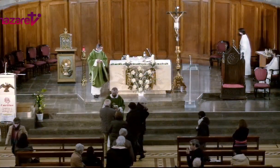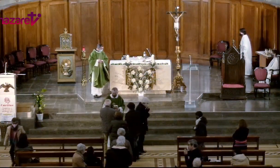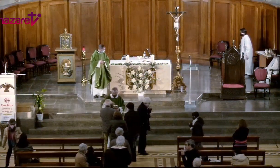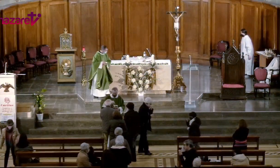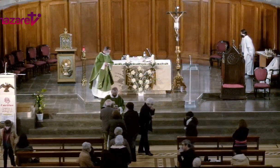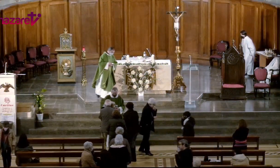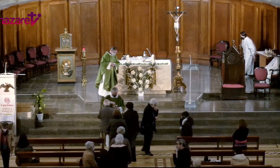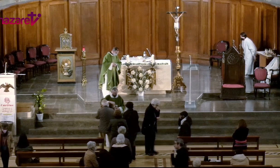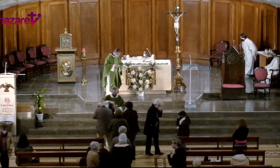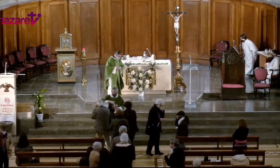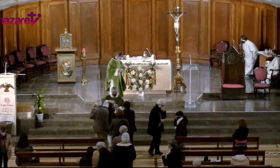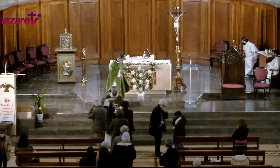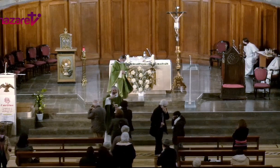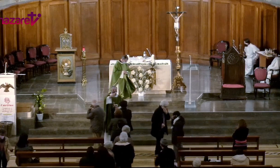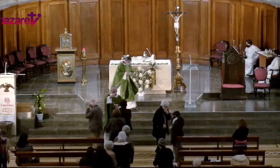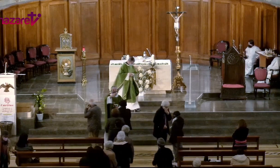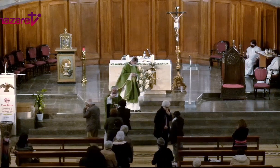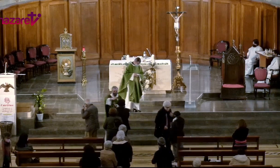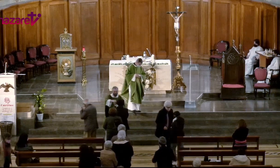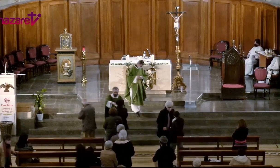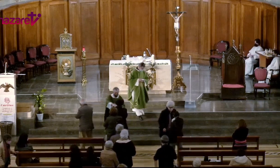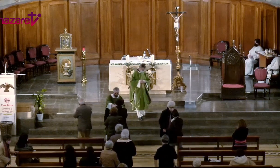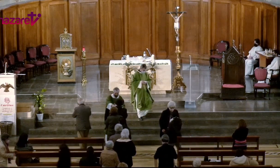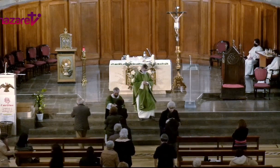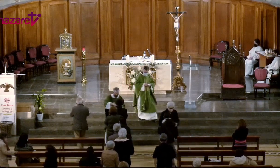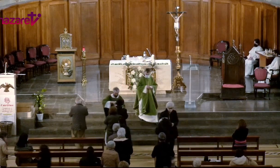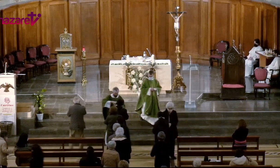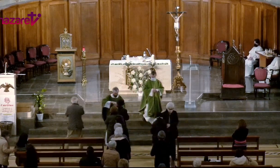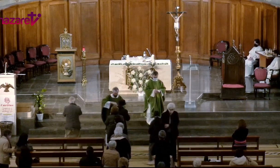Memorial de la pasión de Cristo,